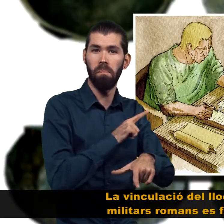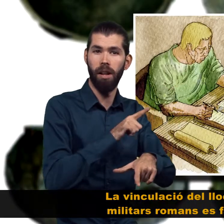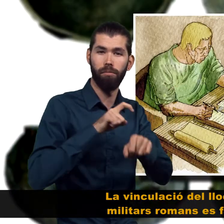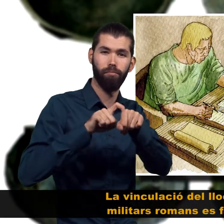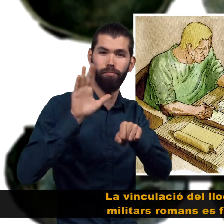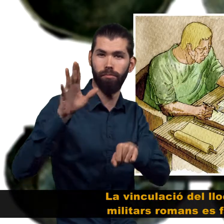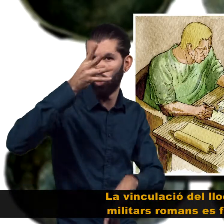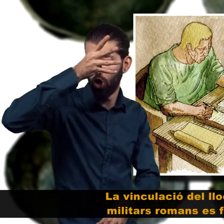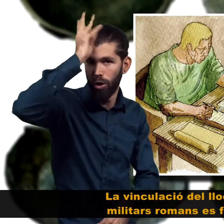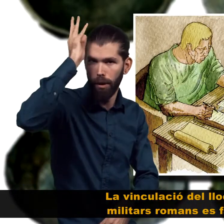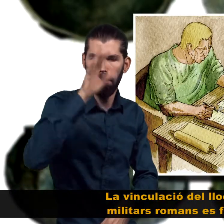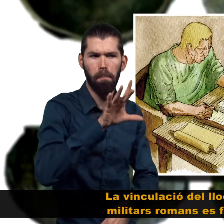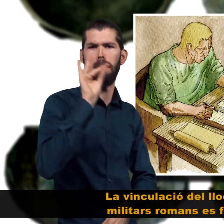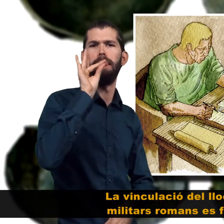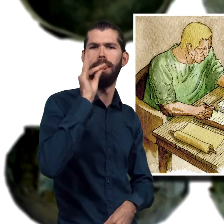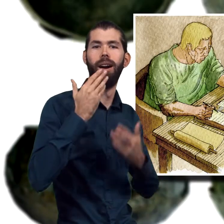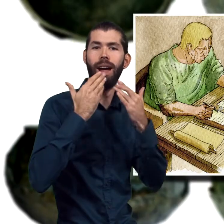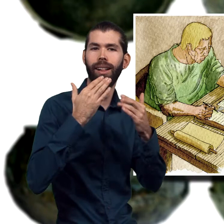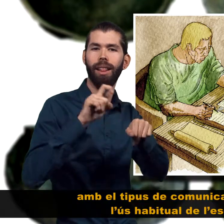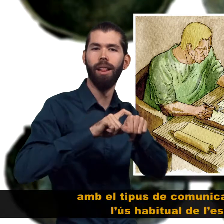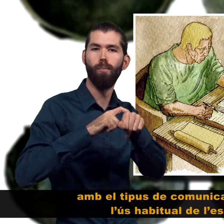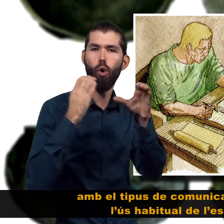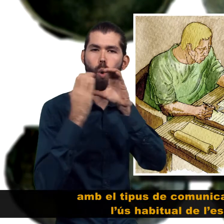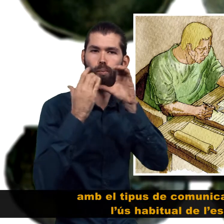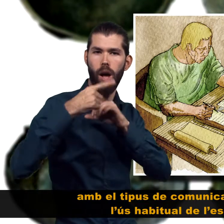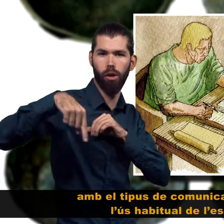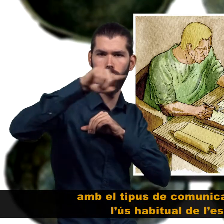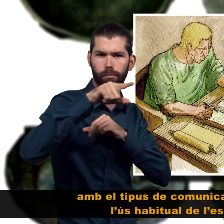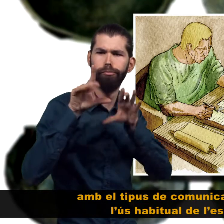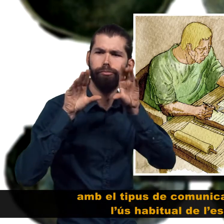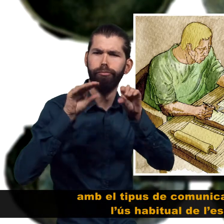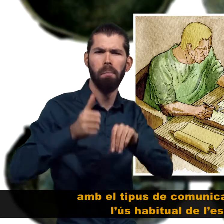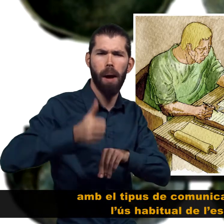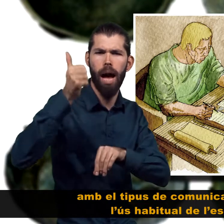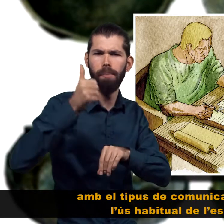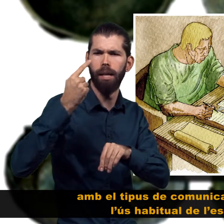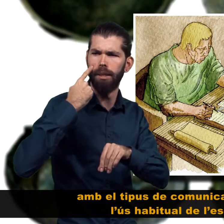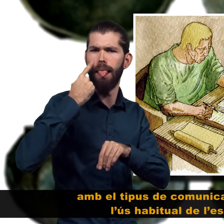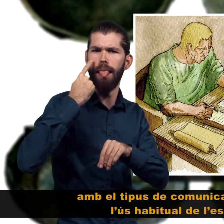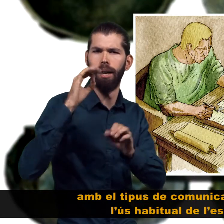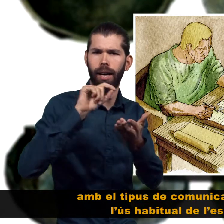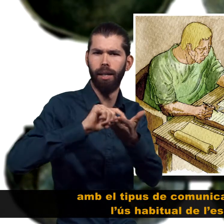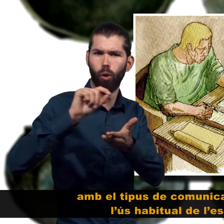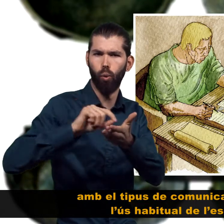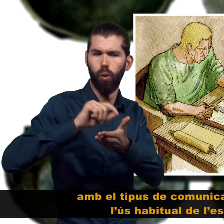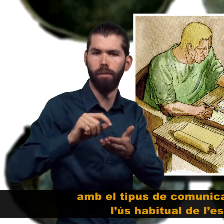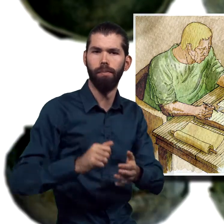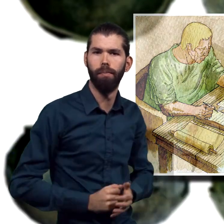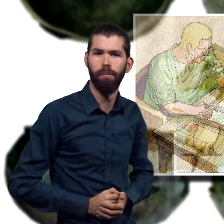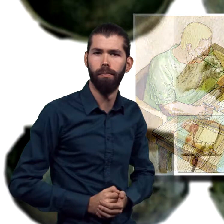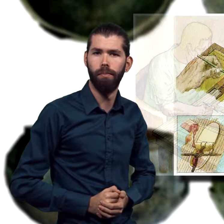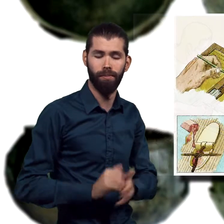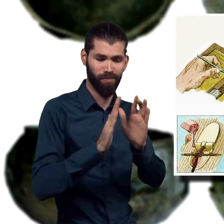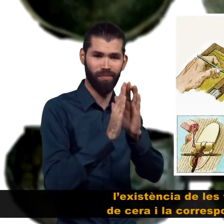La vinculació del lloc amb els militars romans es fa evident amb el tipus de comunicació utilitzada, l'ús habitual de